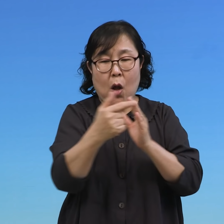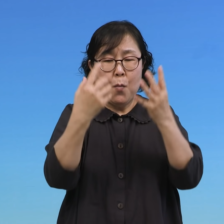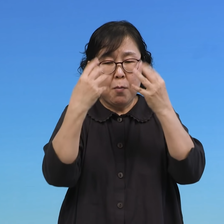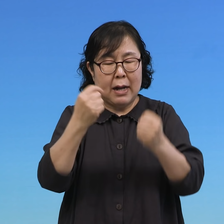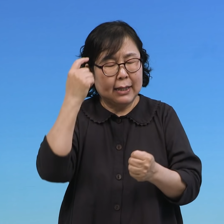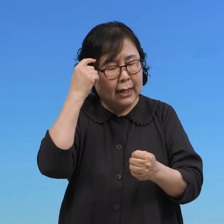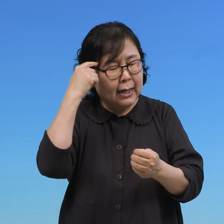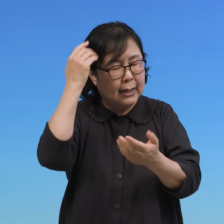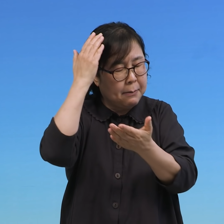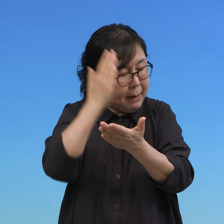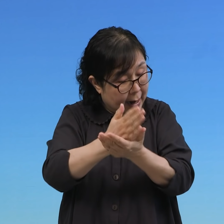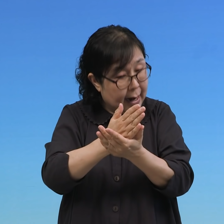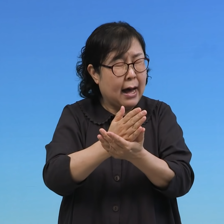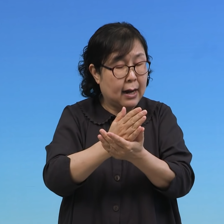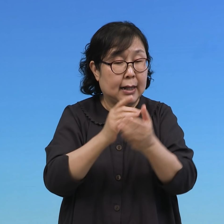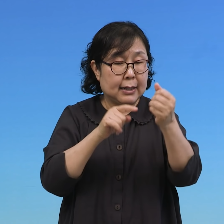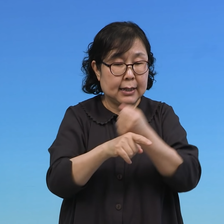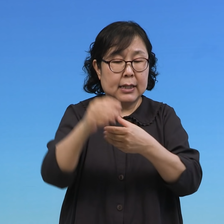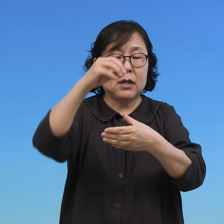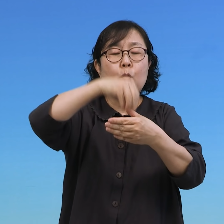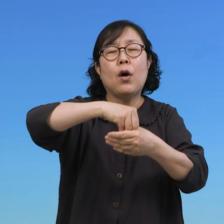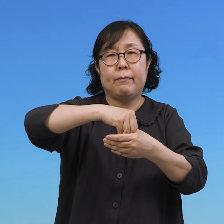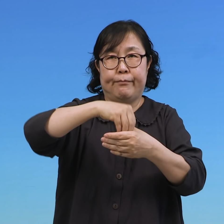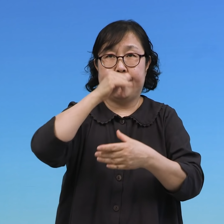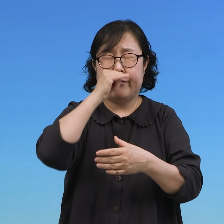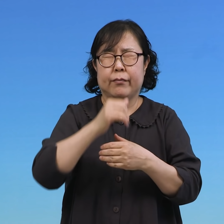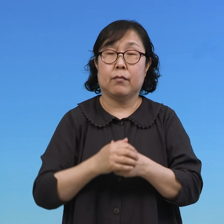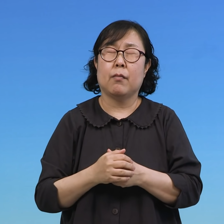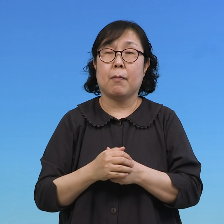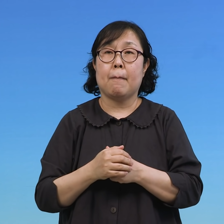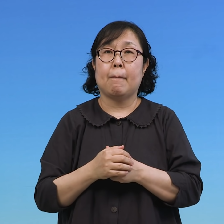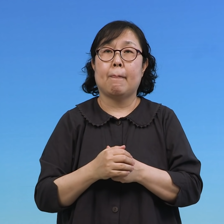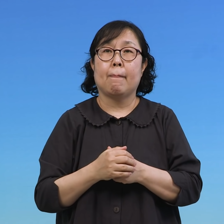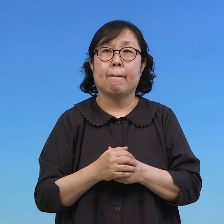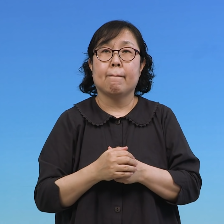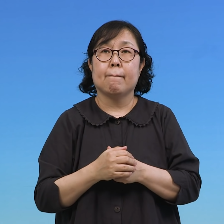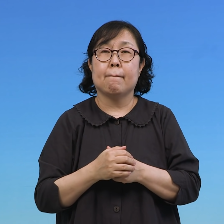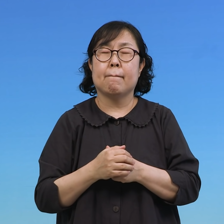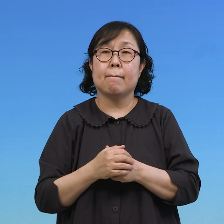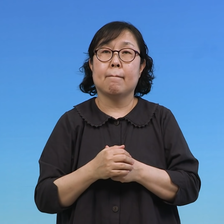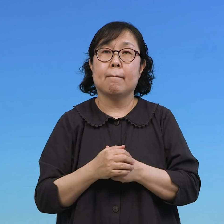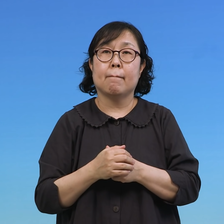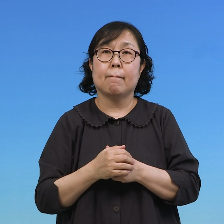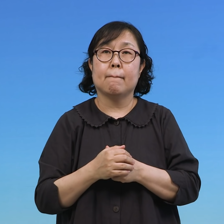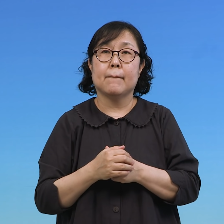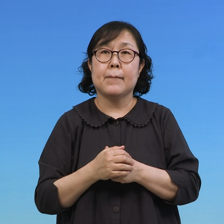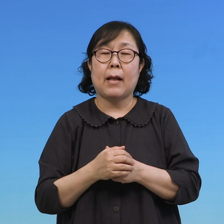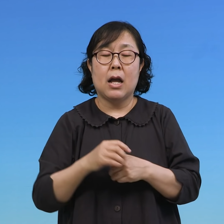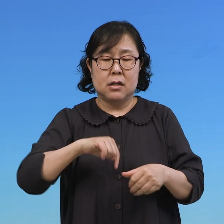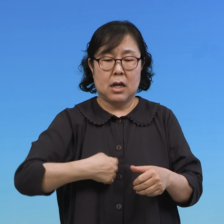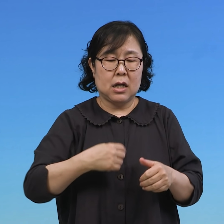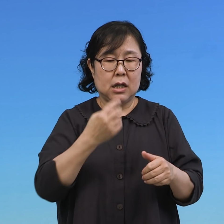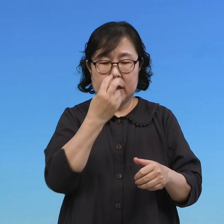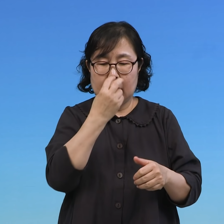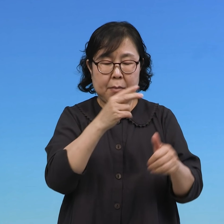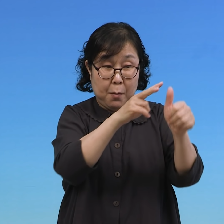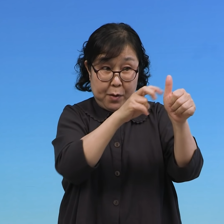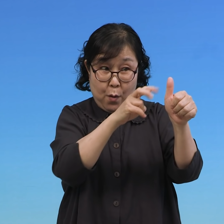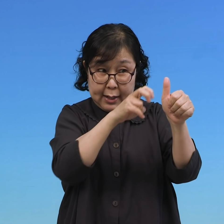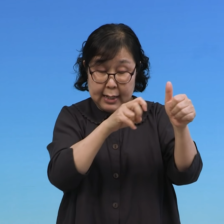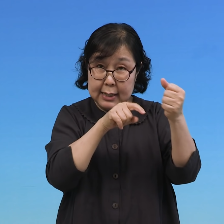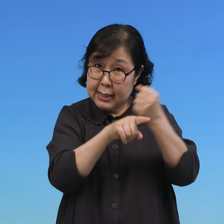생각하지 마라 이런 뜻이 포함되어 있습니다. 이게 참 의미가 있습니다. 이 세상에서 자기 생명을 미워한다라는